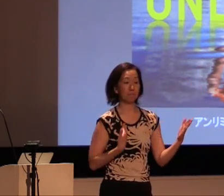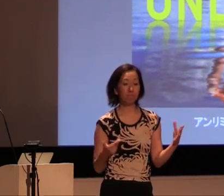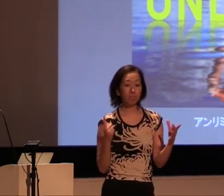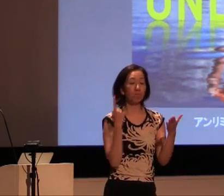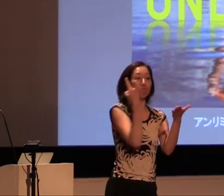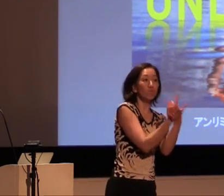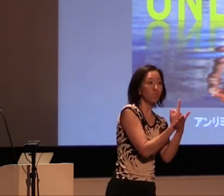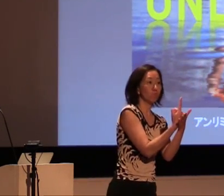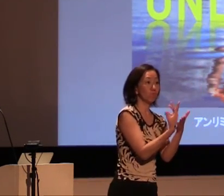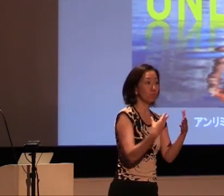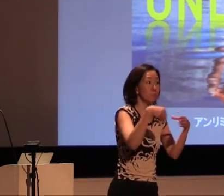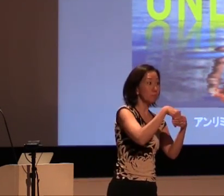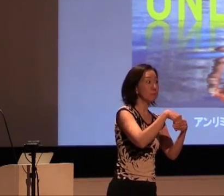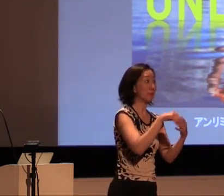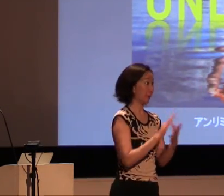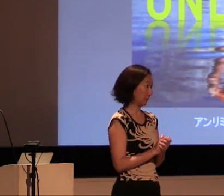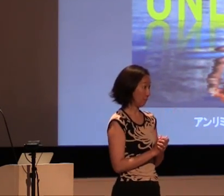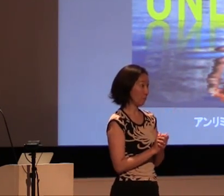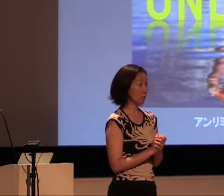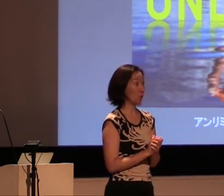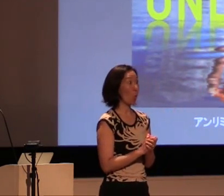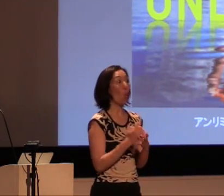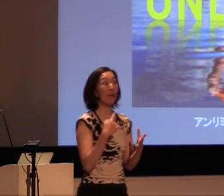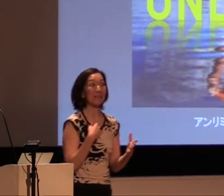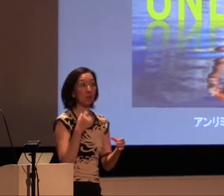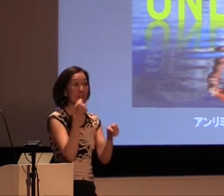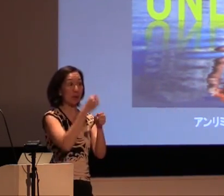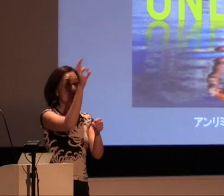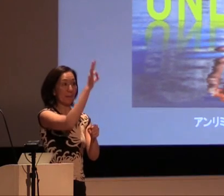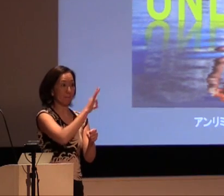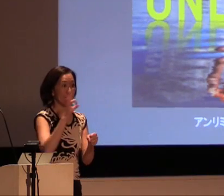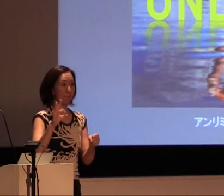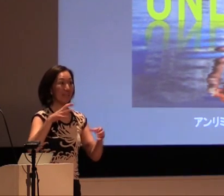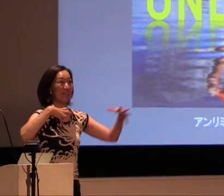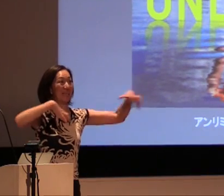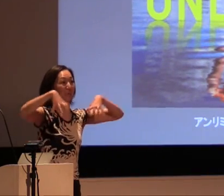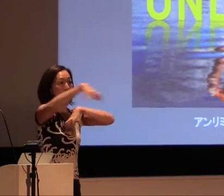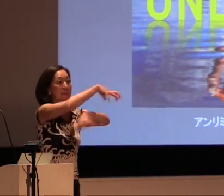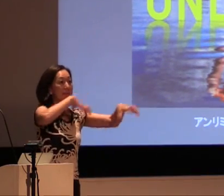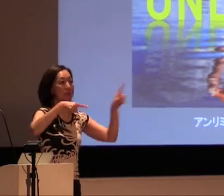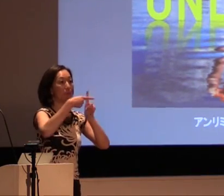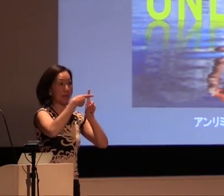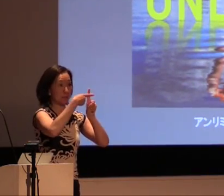アンリミテッドに参加を私もしました。私の作品です。